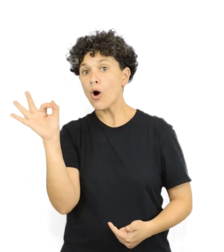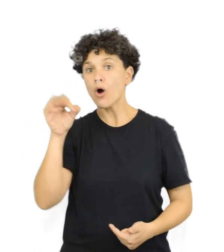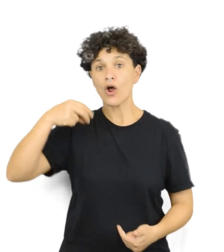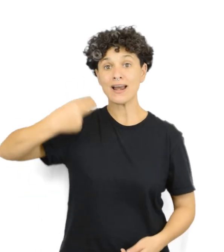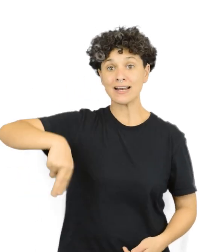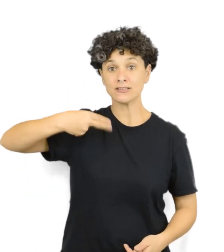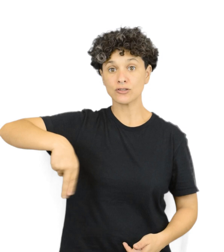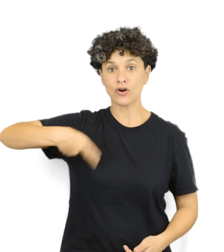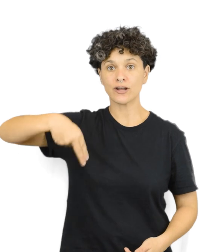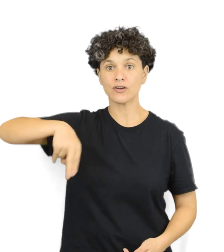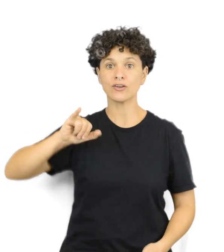N,